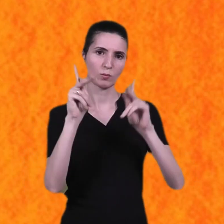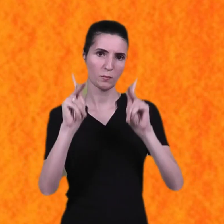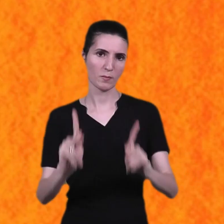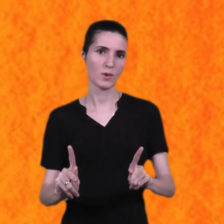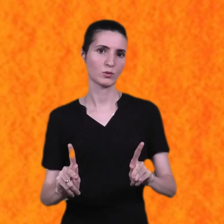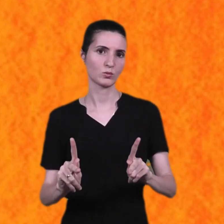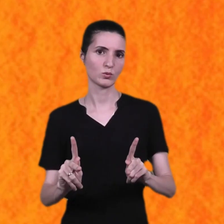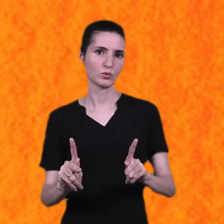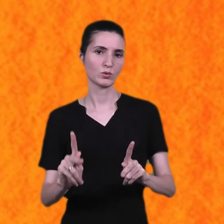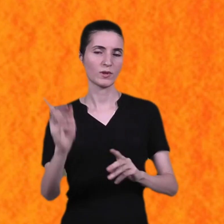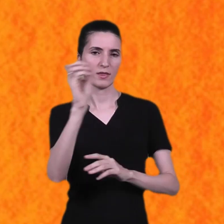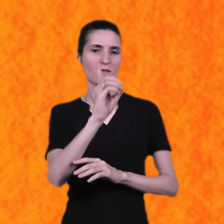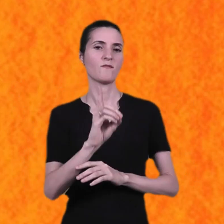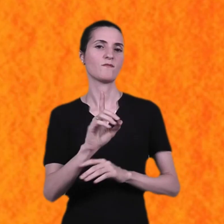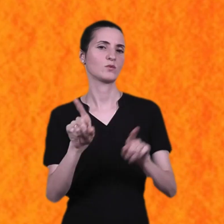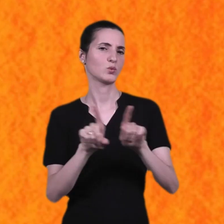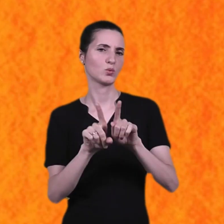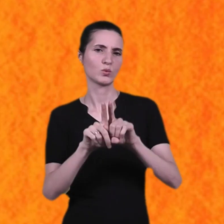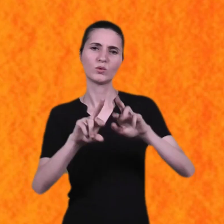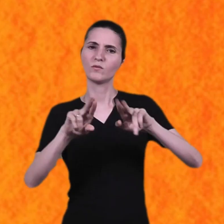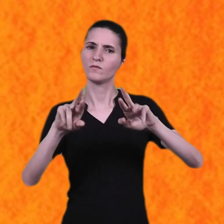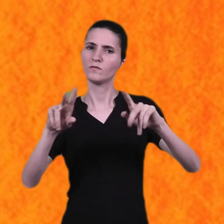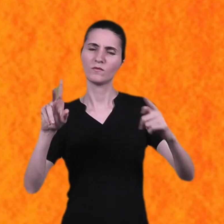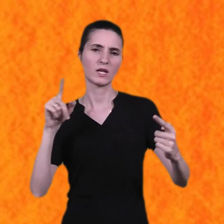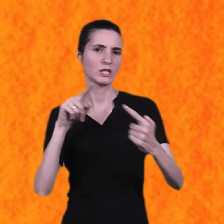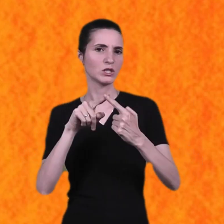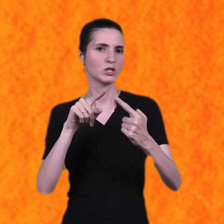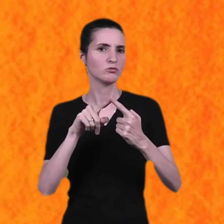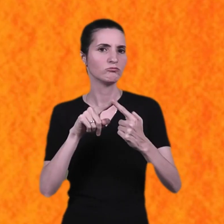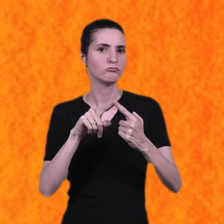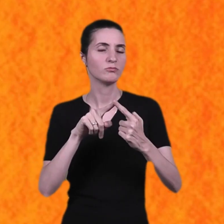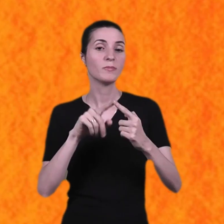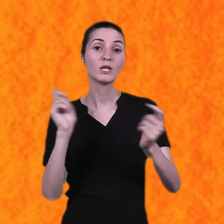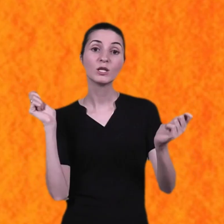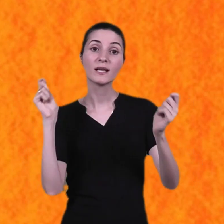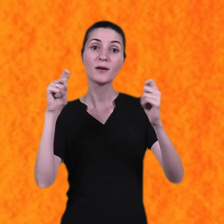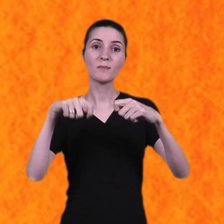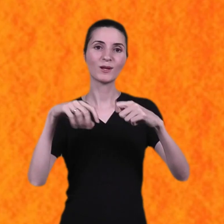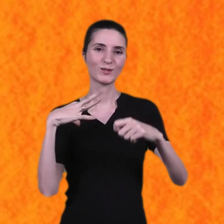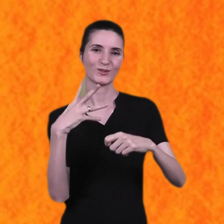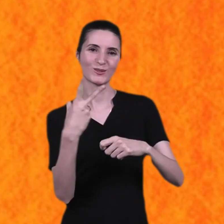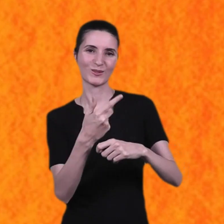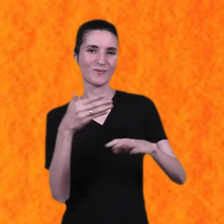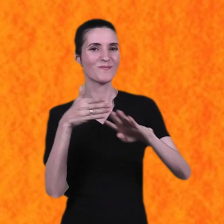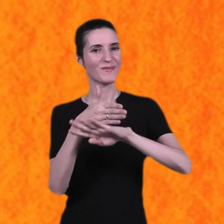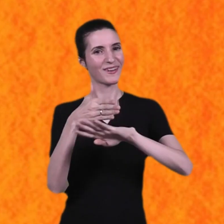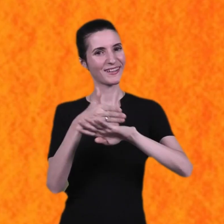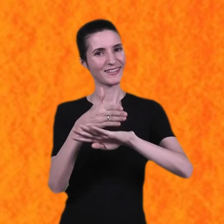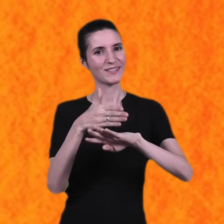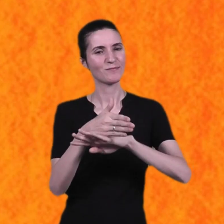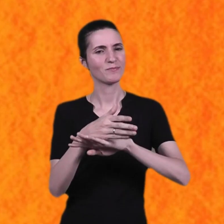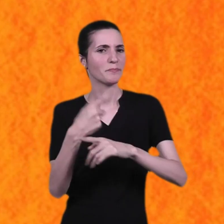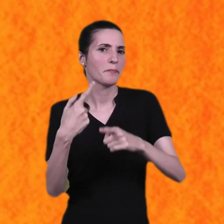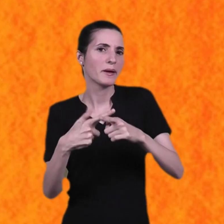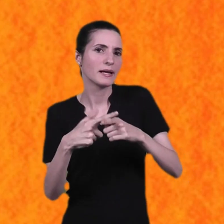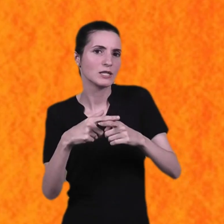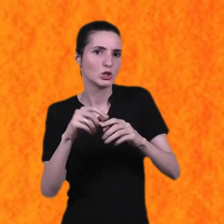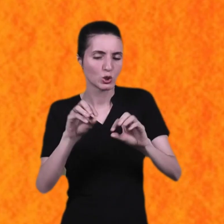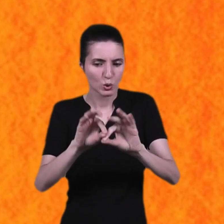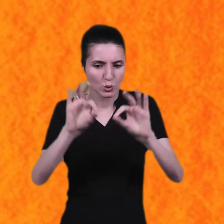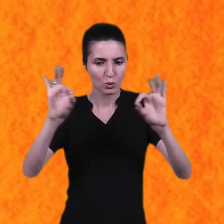todas as pessoas, para que ninguém, absolutamente ninguém, ficasse de fora, ficasse à